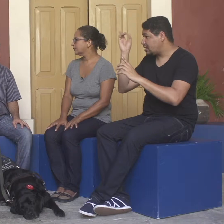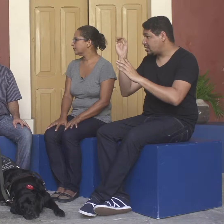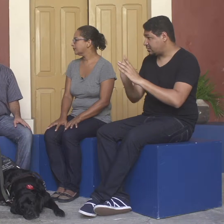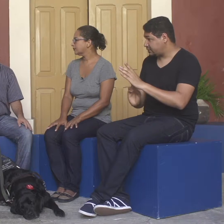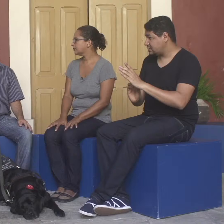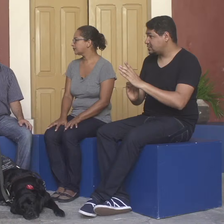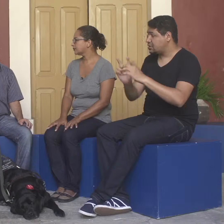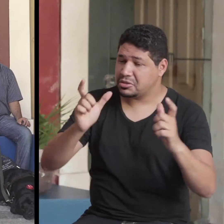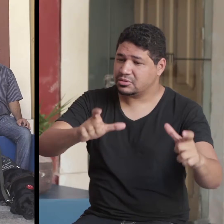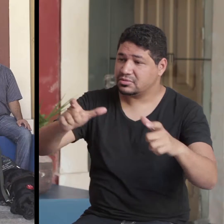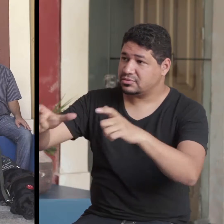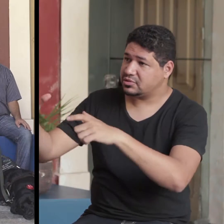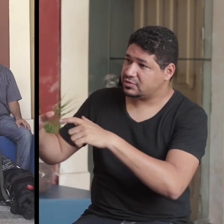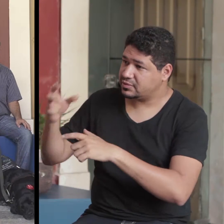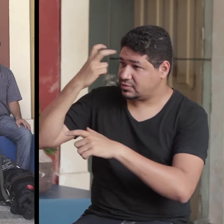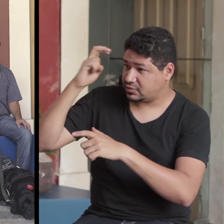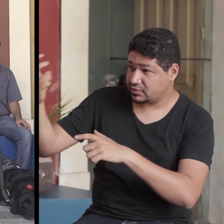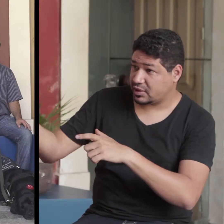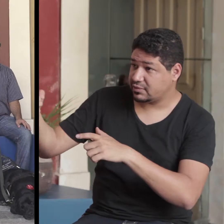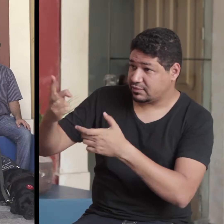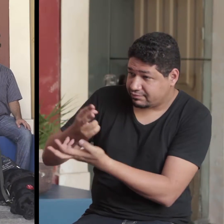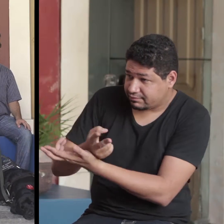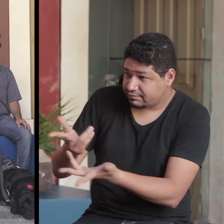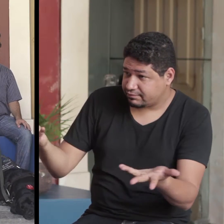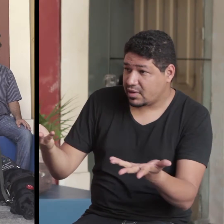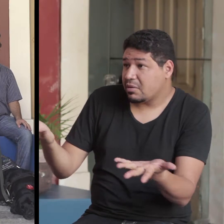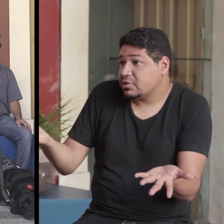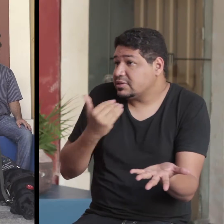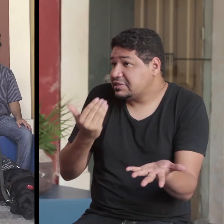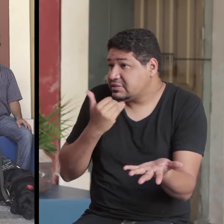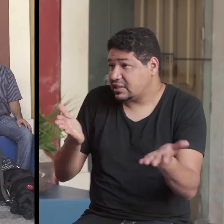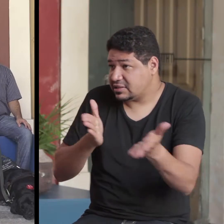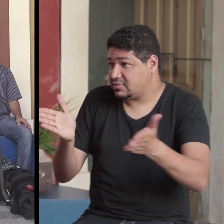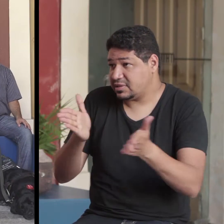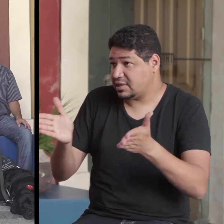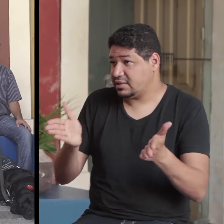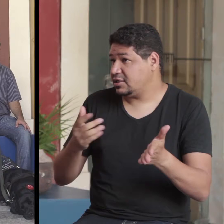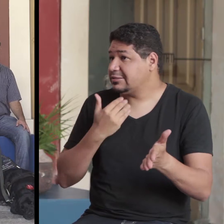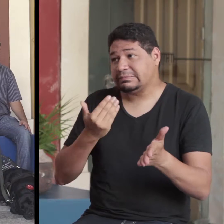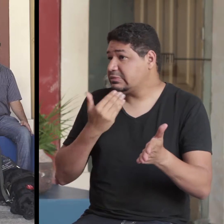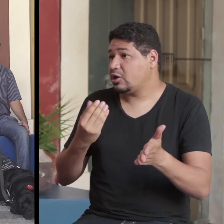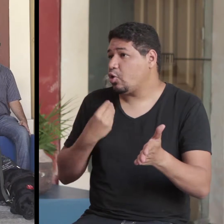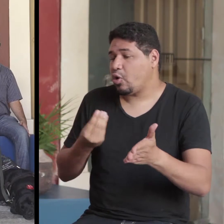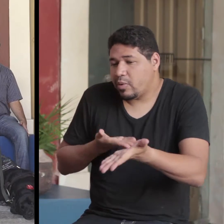Nos espaços, nos equipamentos culturais Porque sem ela Não há como nós interagirmos Não há como nós